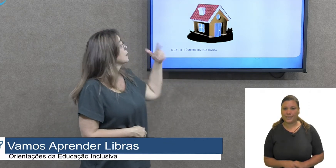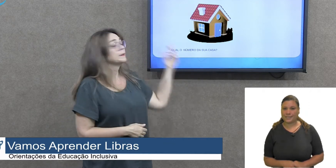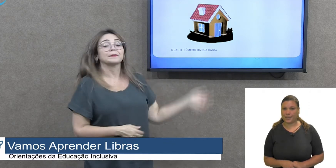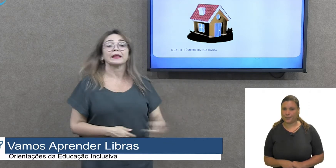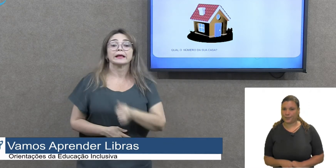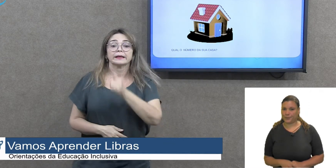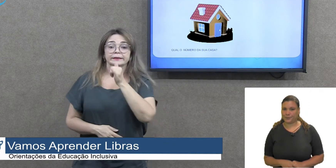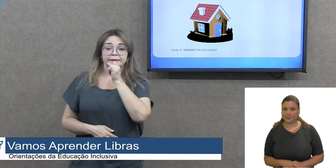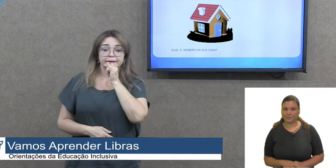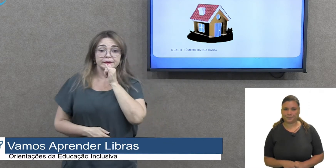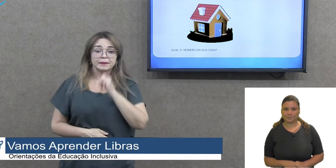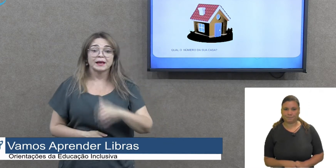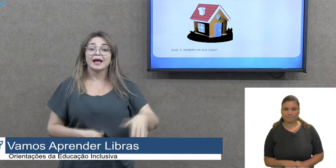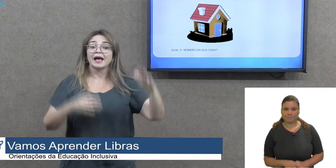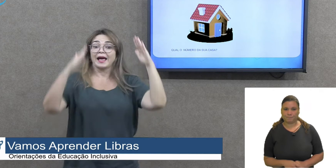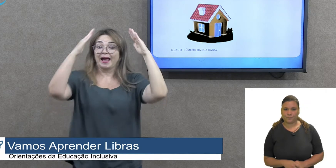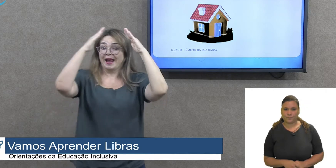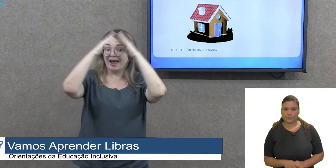Outro exemplo.